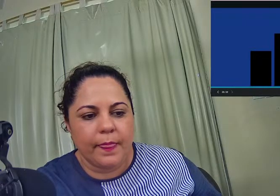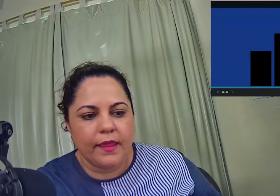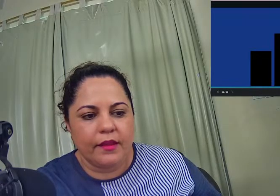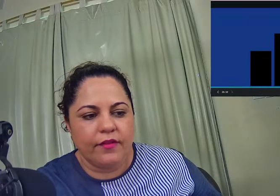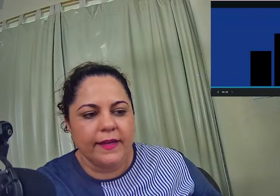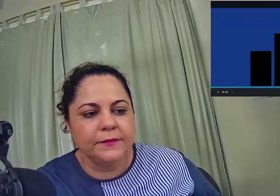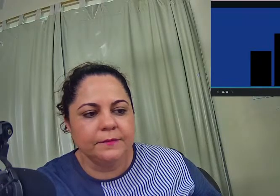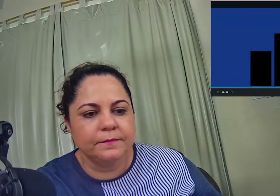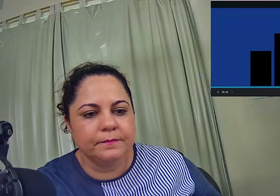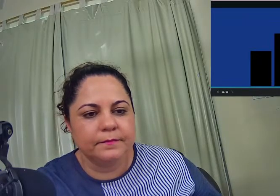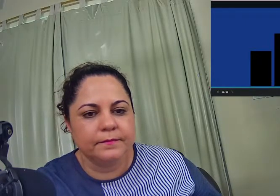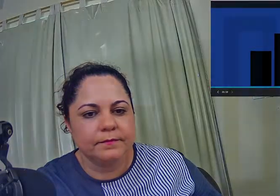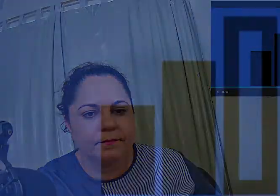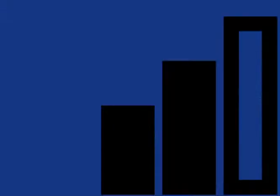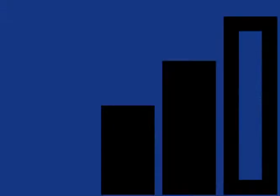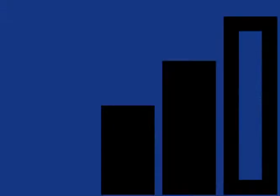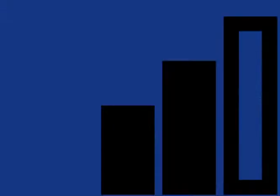Tá vendo?